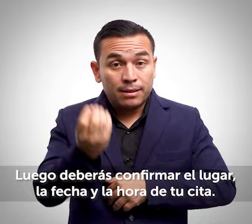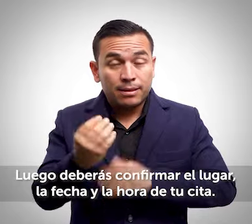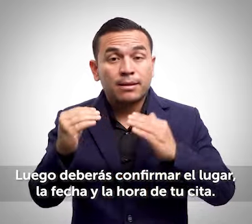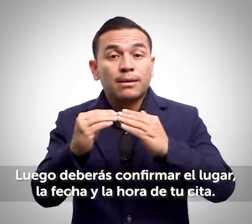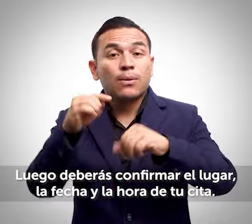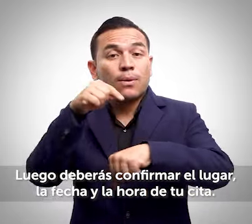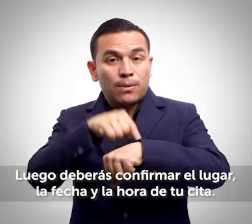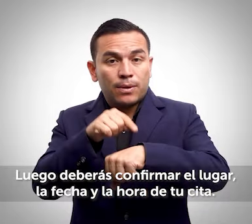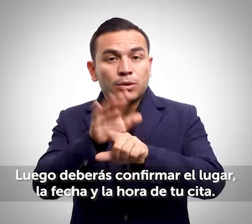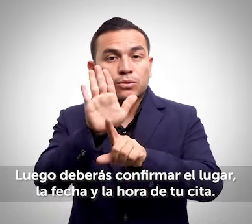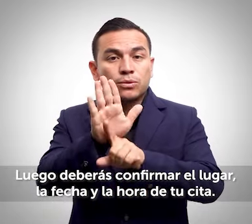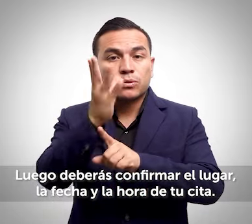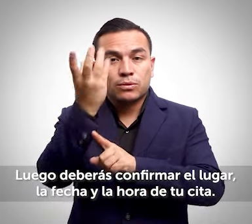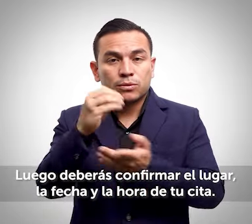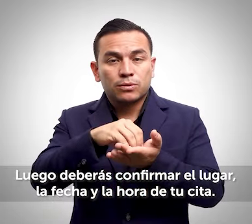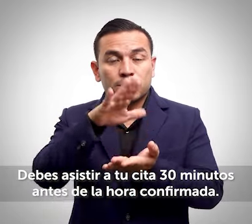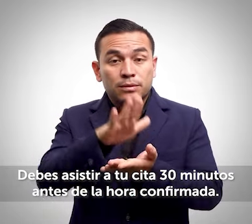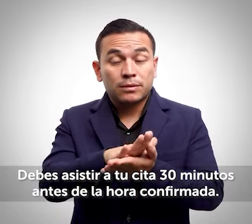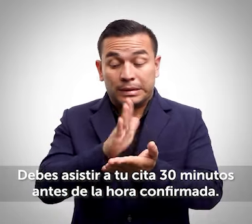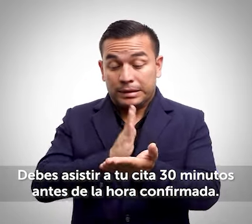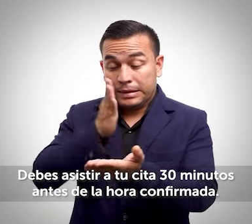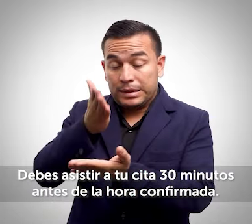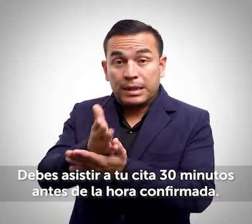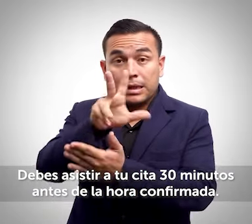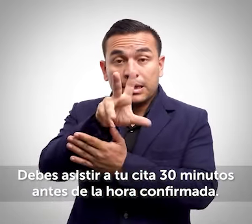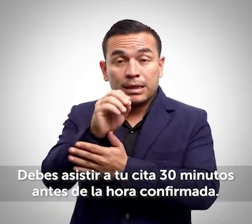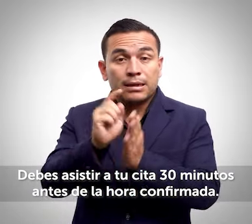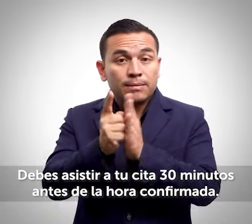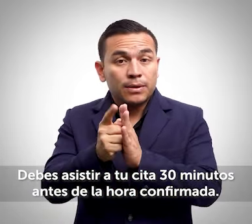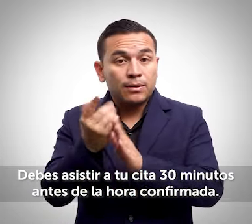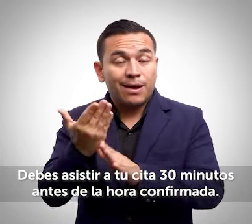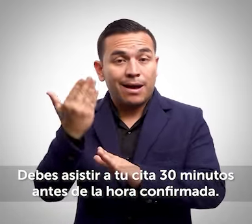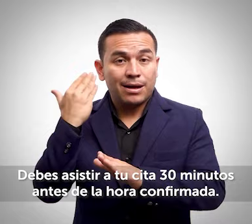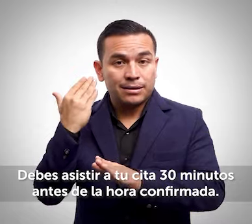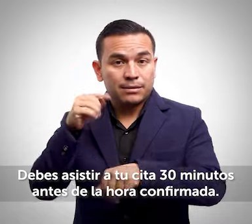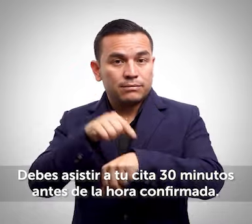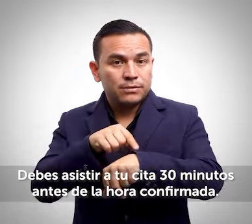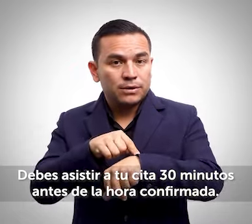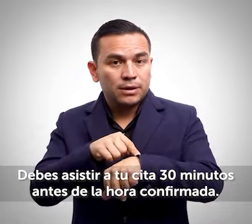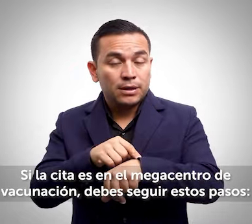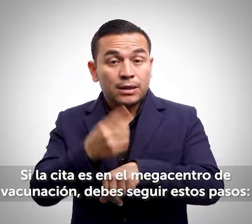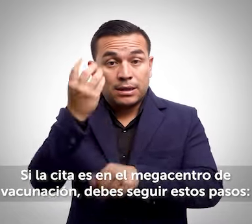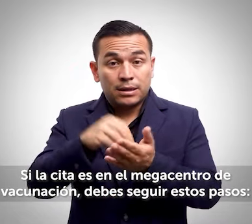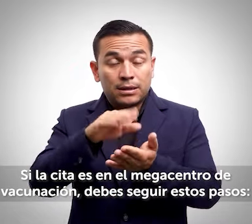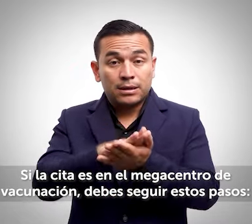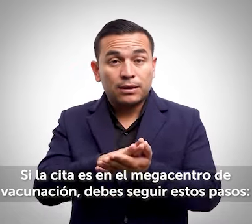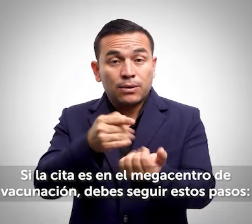la fecha y la hora de tu cita. Debes asistir a tu cita 30 minutos antes de la hora confirmada. Si la cita es en